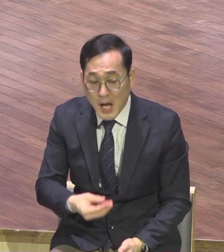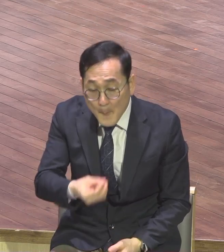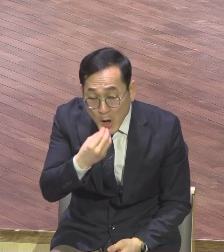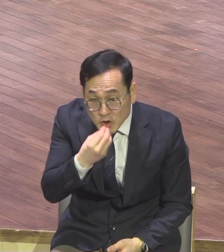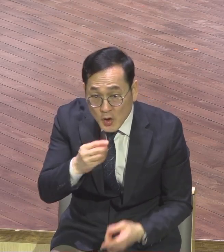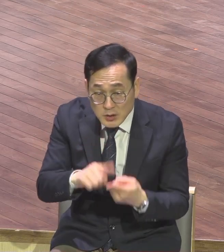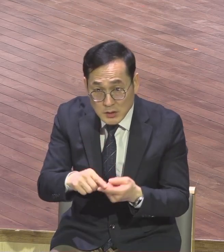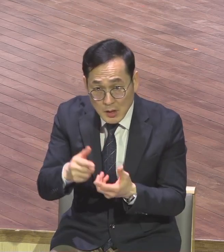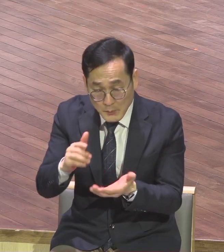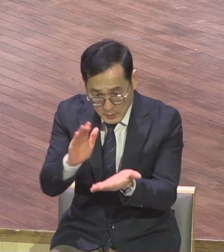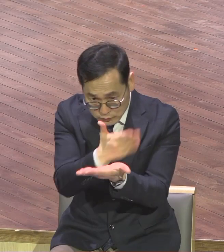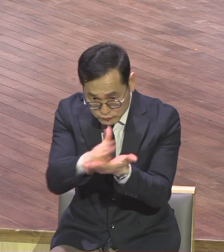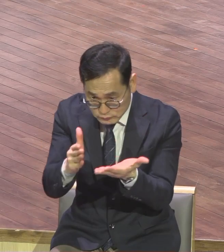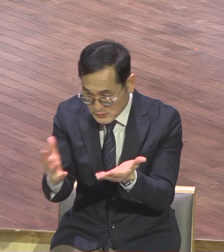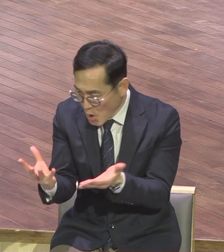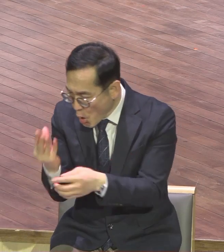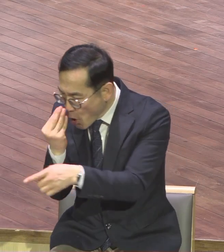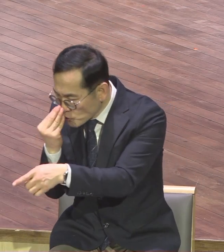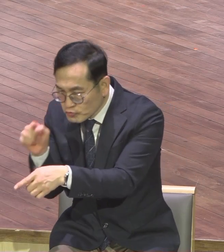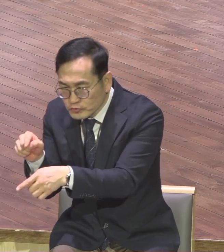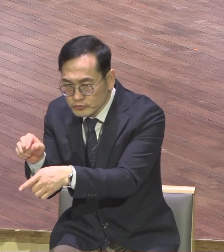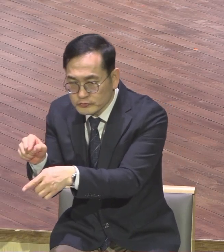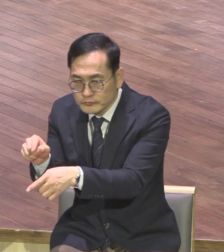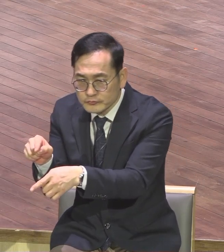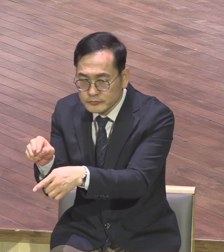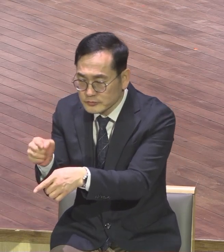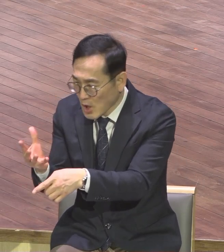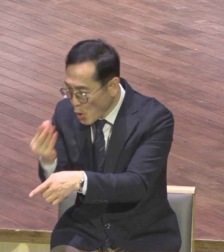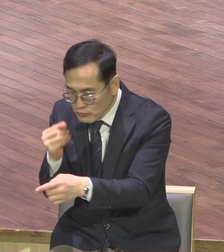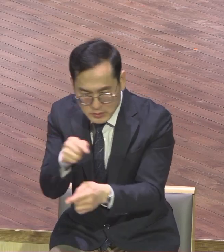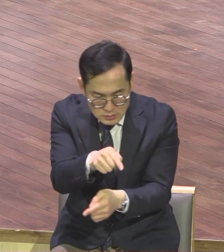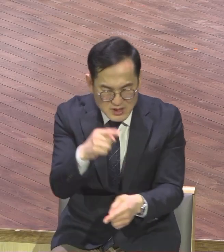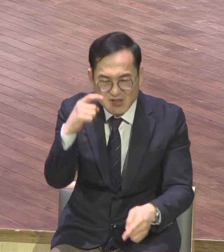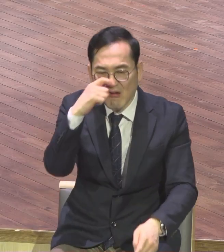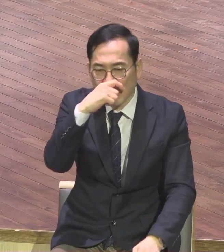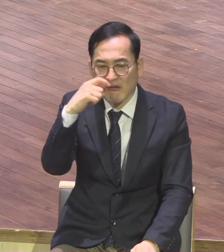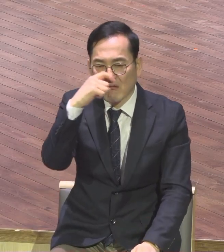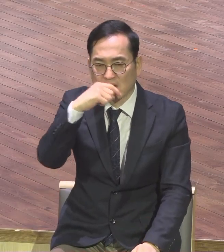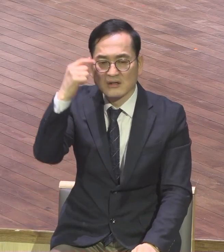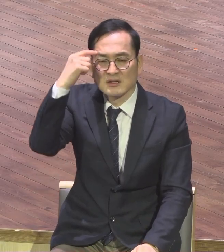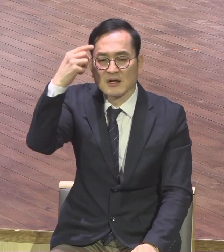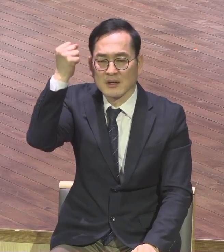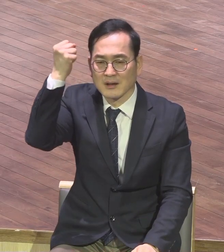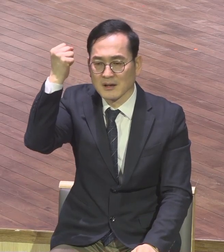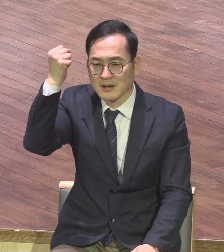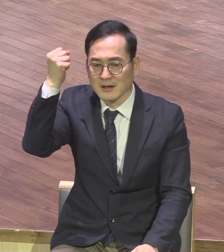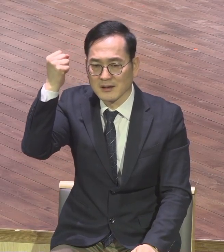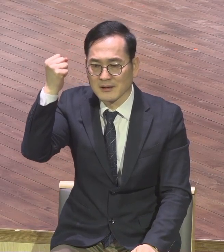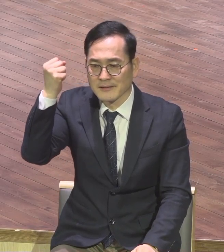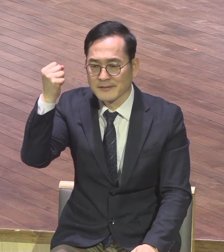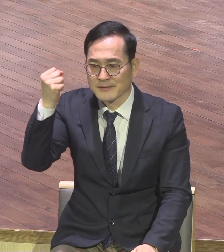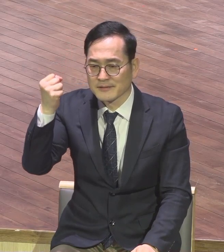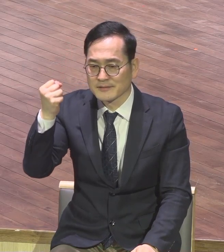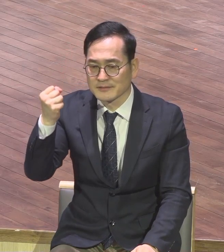이걸 굉장히 중요하게 생각해요. 중요하게 생각해요. 이게 다라고 생각 몰두래요. 구별된 음식